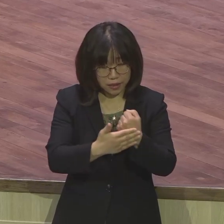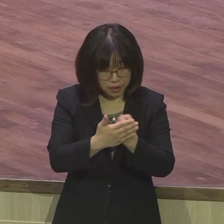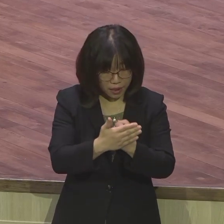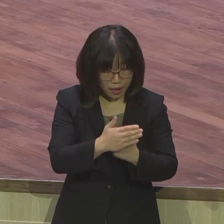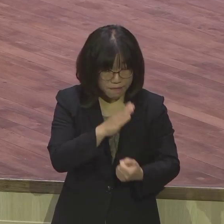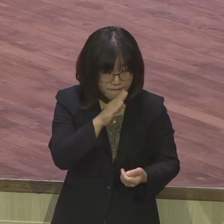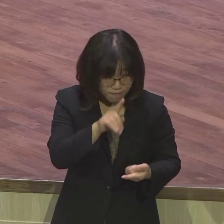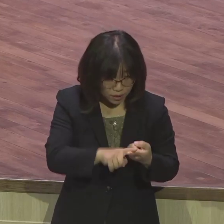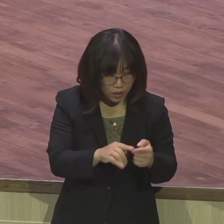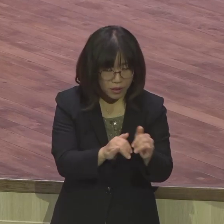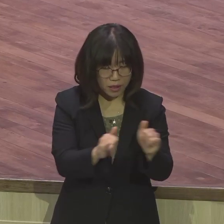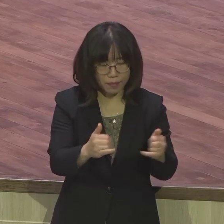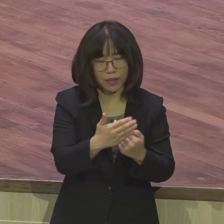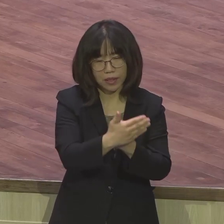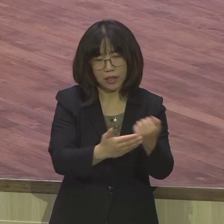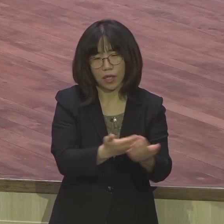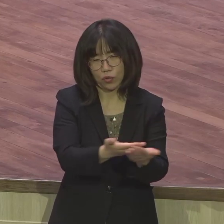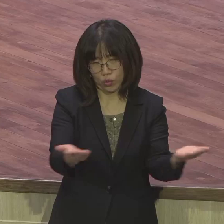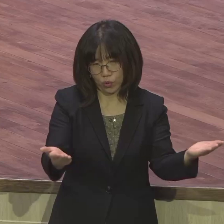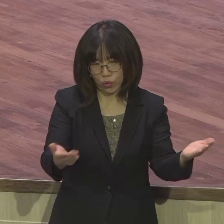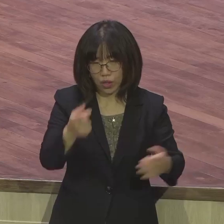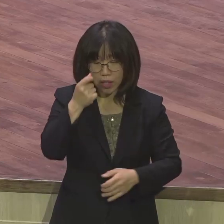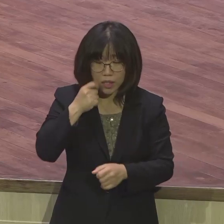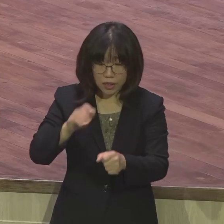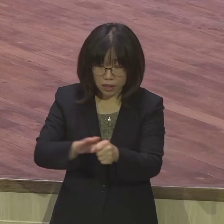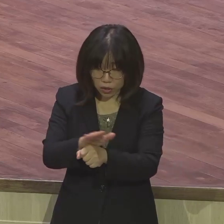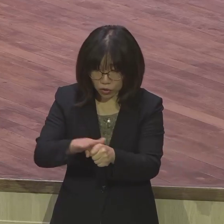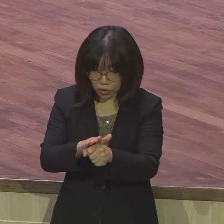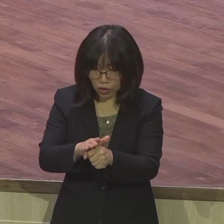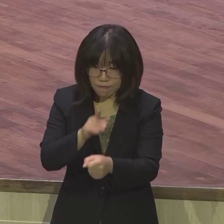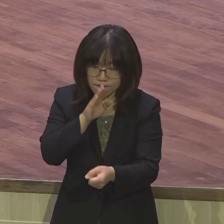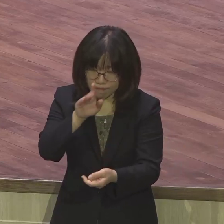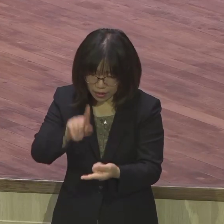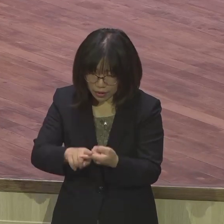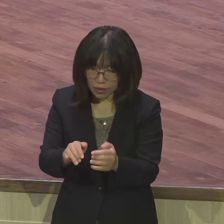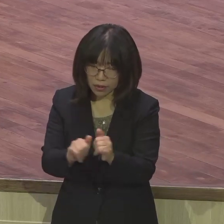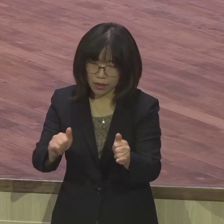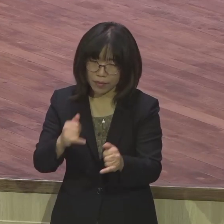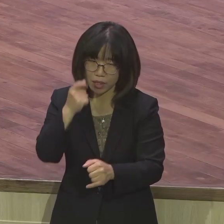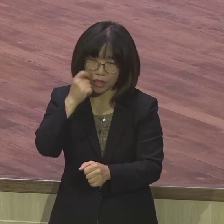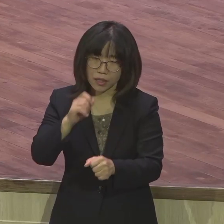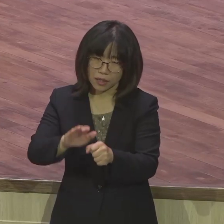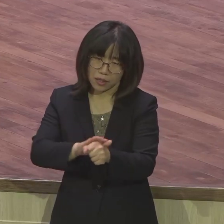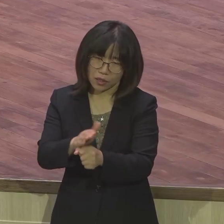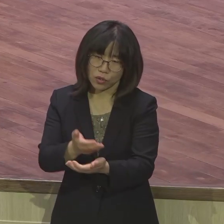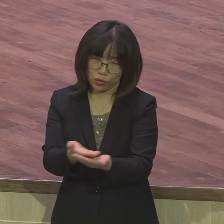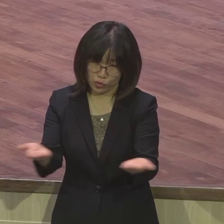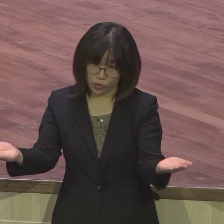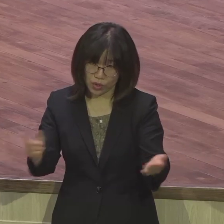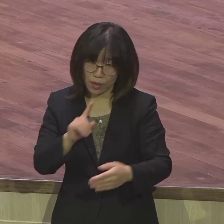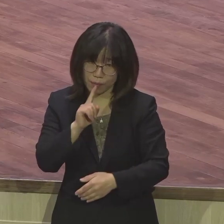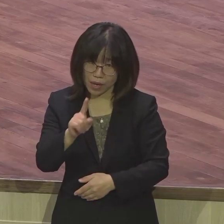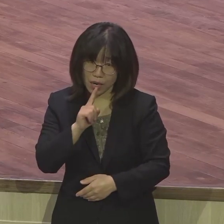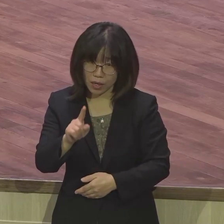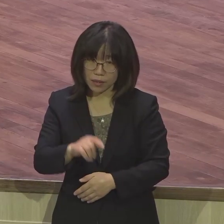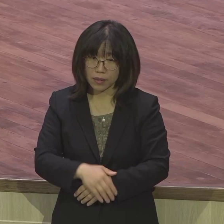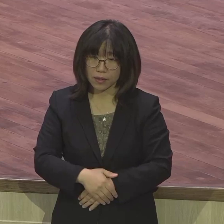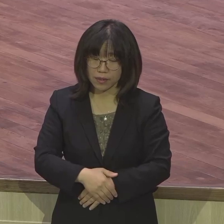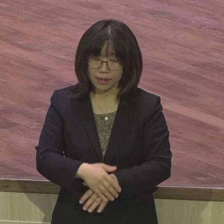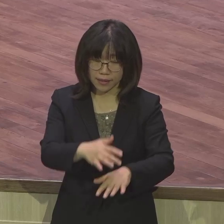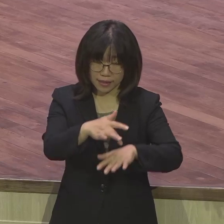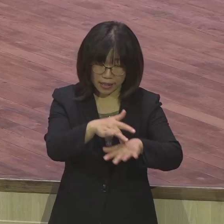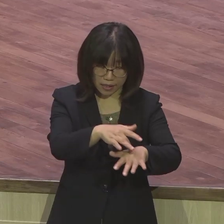긍휼히 베푸느니라. 엘리야는 자신의 불신앙과 흑암과 자신의 문제, 환경의 문제를 가지고 사단에 갇히지